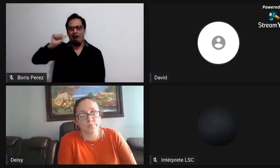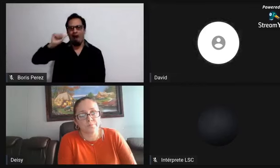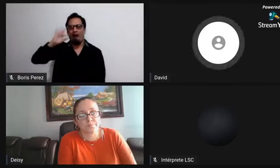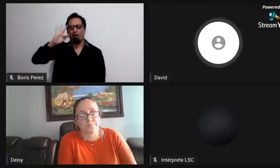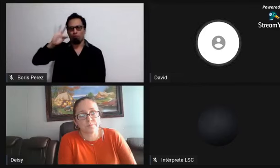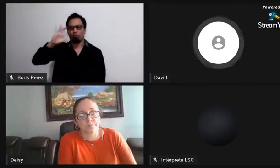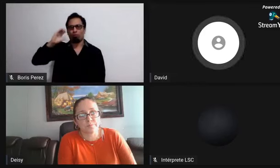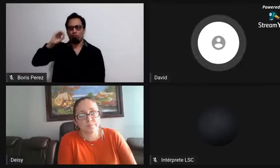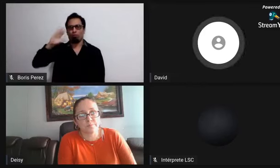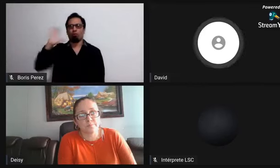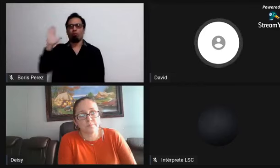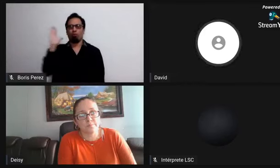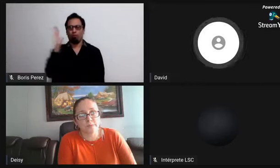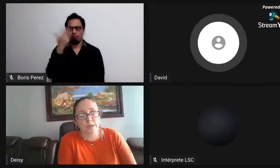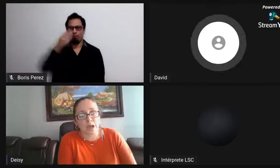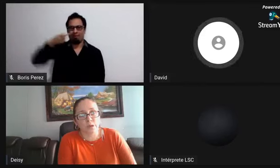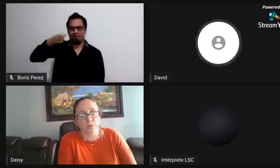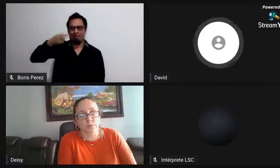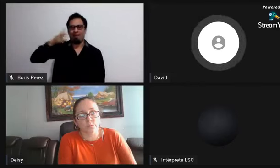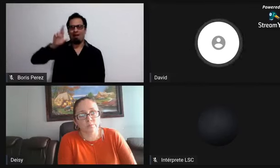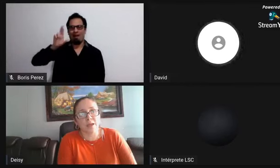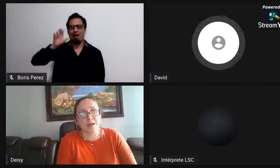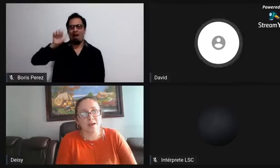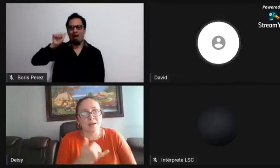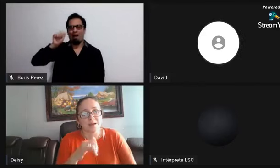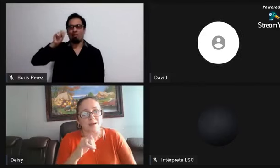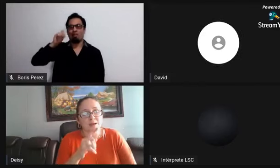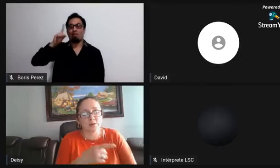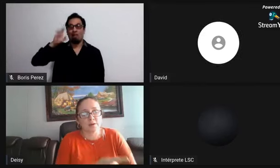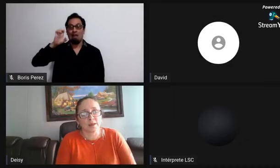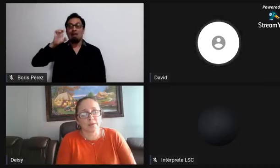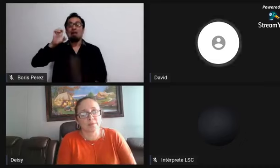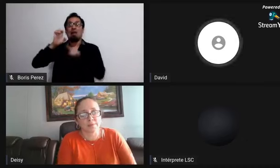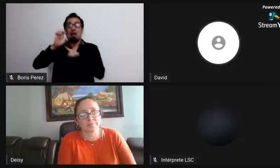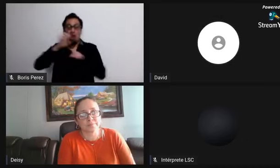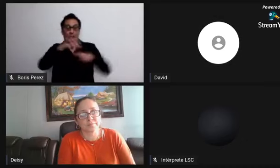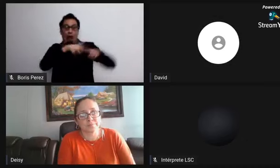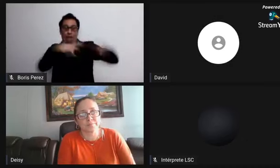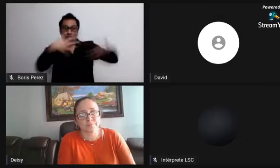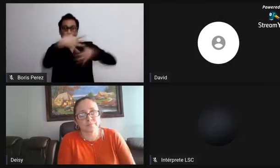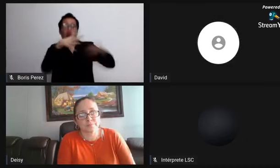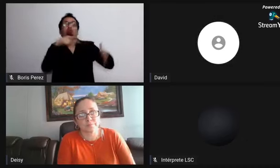ferrocarril que es cerca de donde está Cajicá.